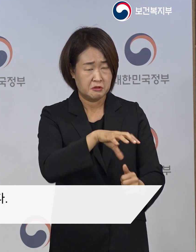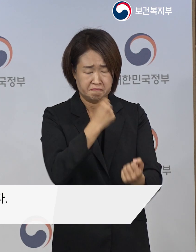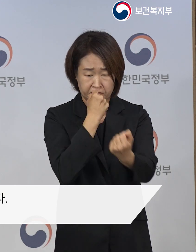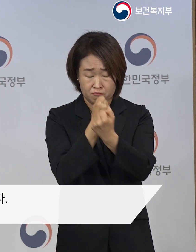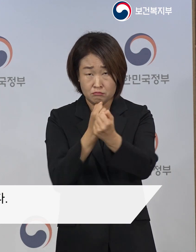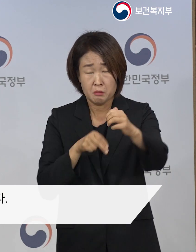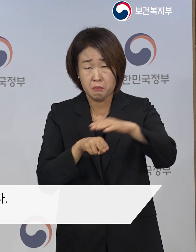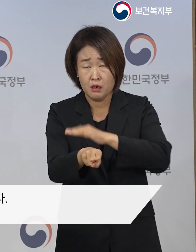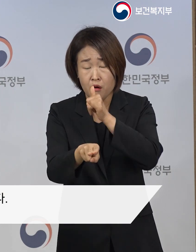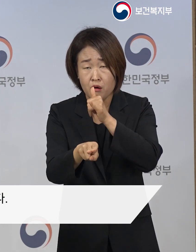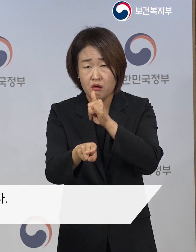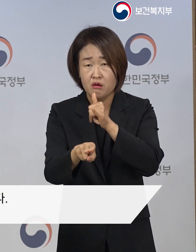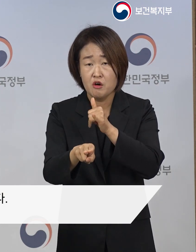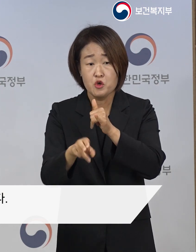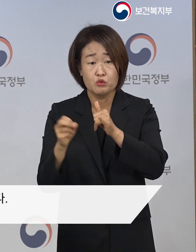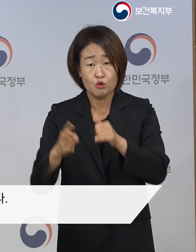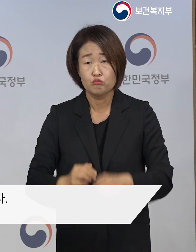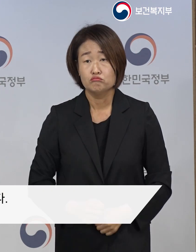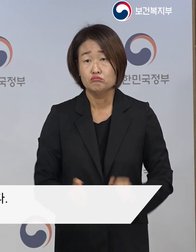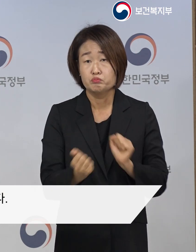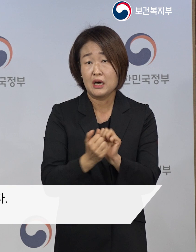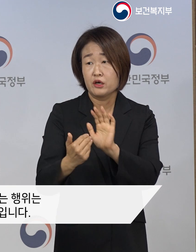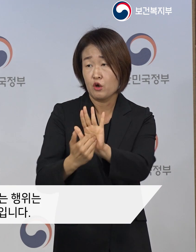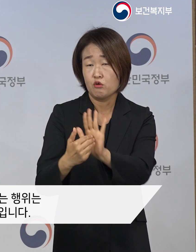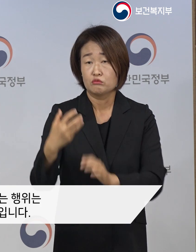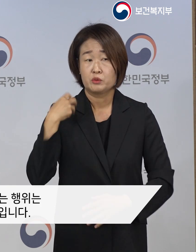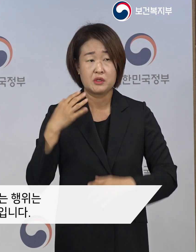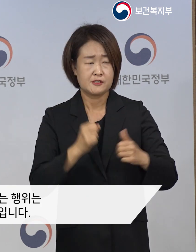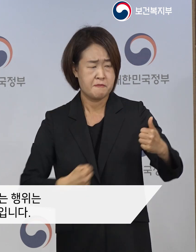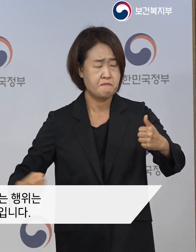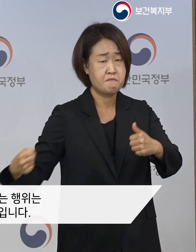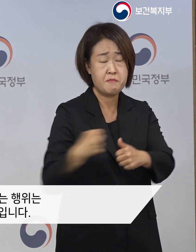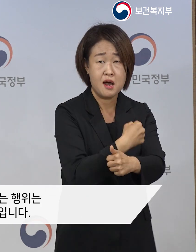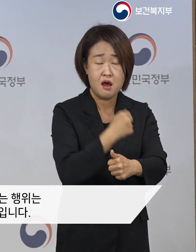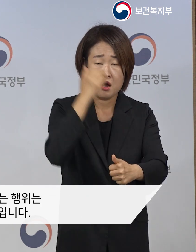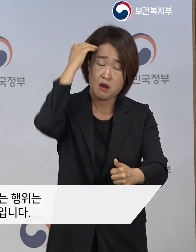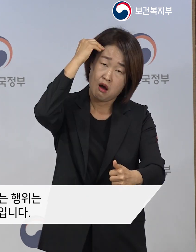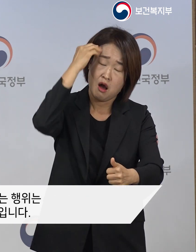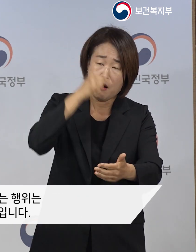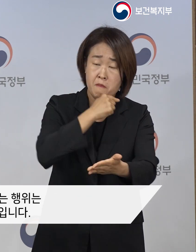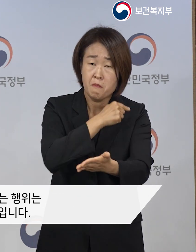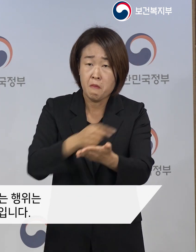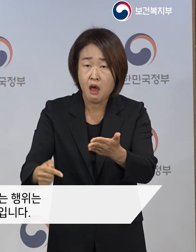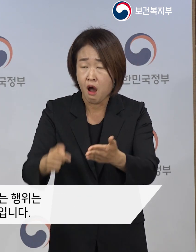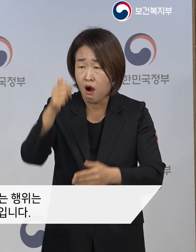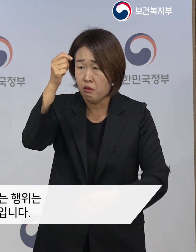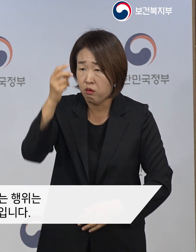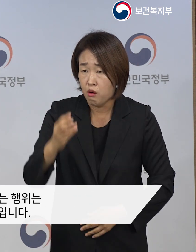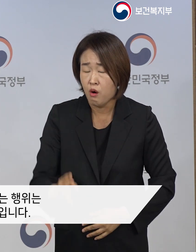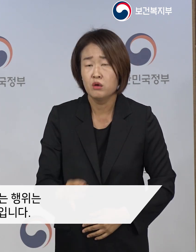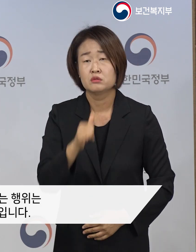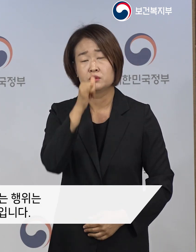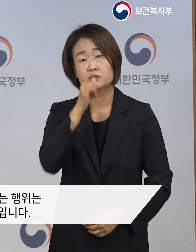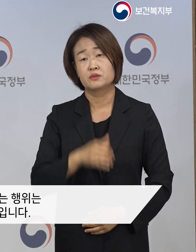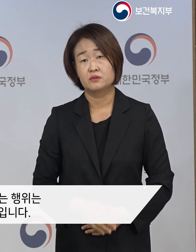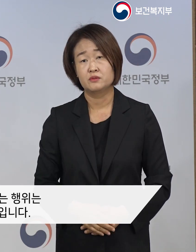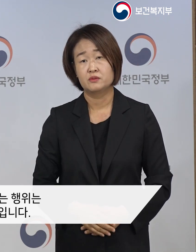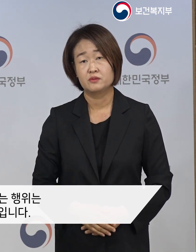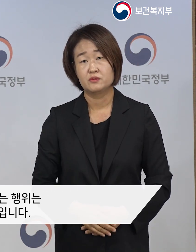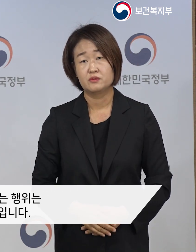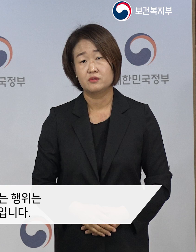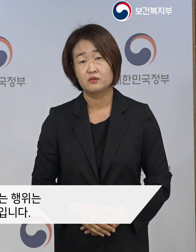방역을 방해하는 사례가 발생하고 있습니다. 필수적인 방역 조치에 불응하거나 방해하는 행위는 법에